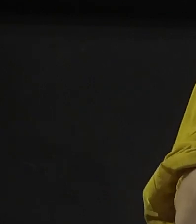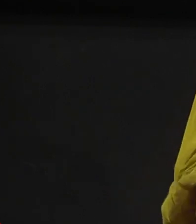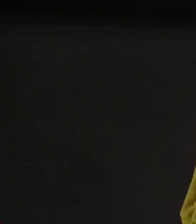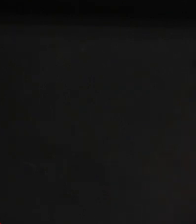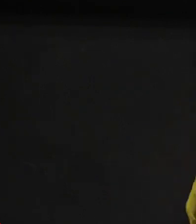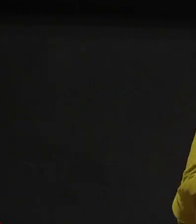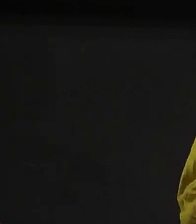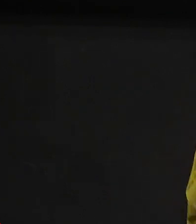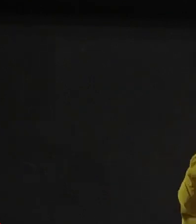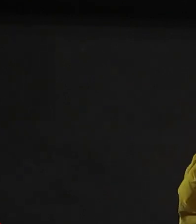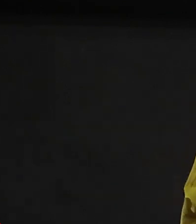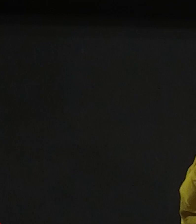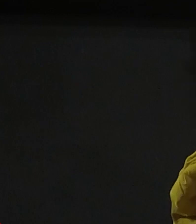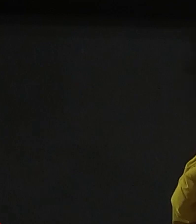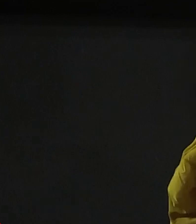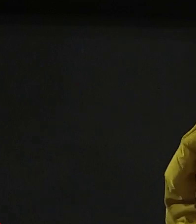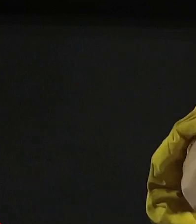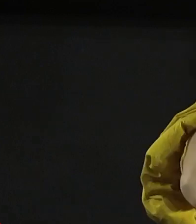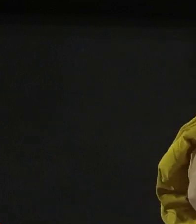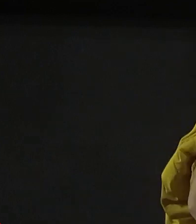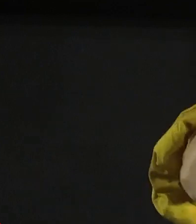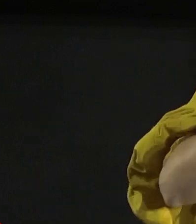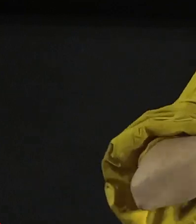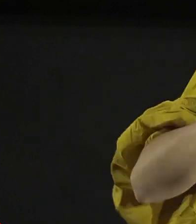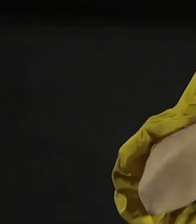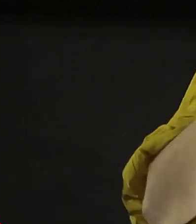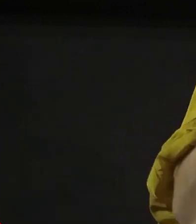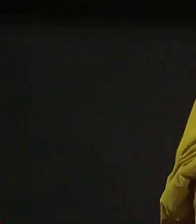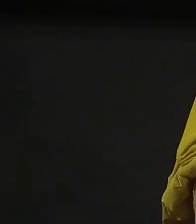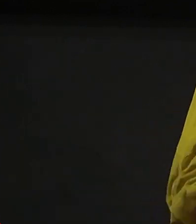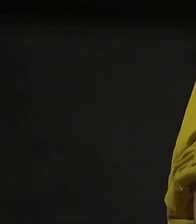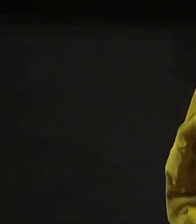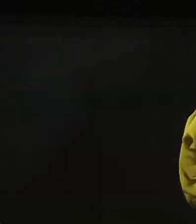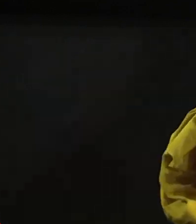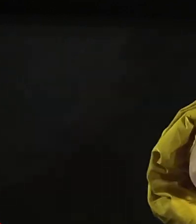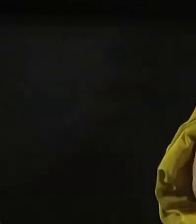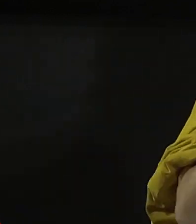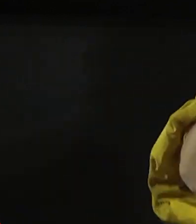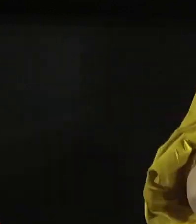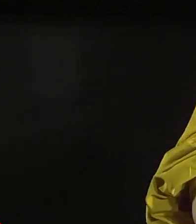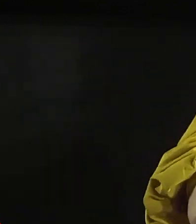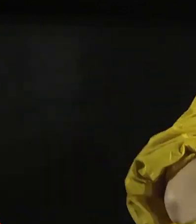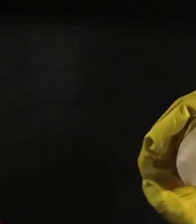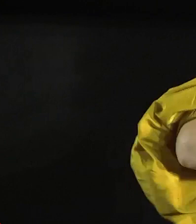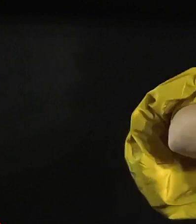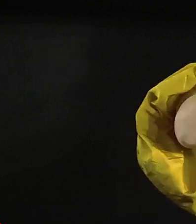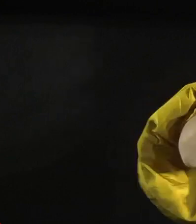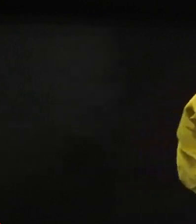teatro de jóvenes no Y a partir de ahí pues yo estaba en esa compañía de teatro y hacíamos obras de teatro